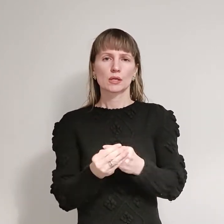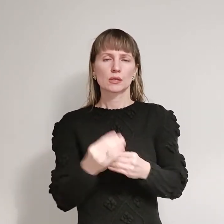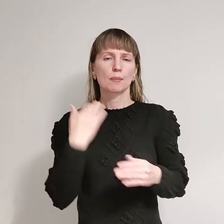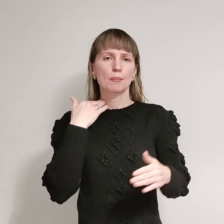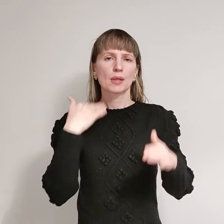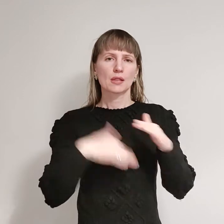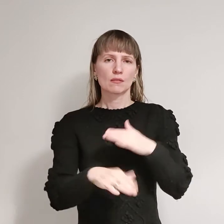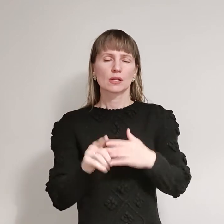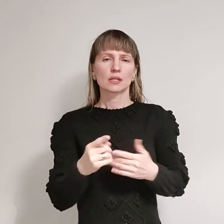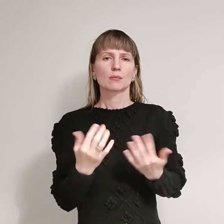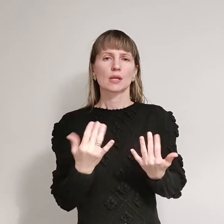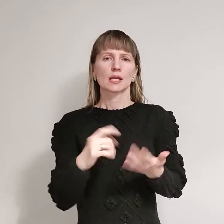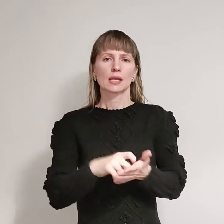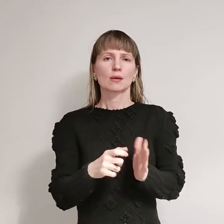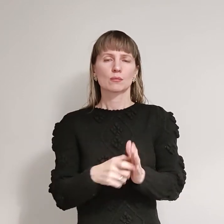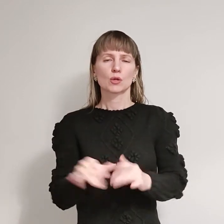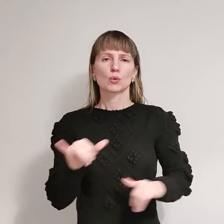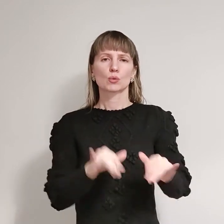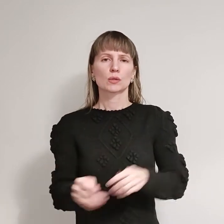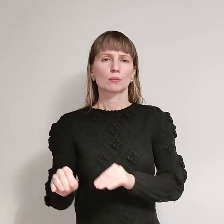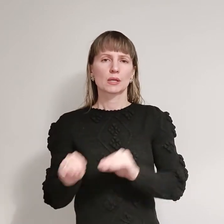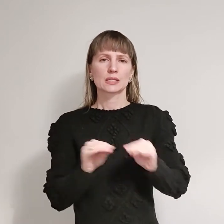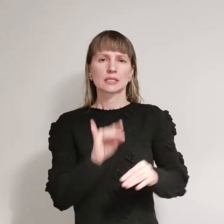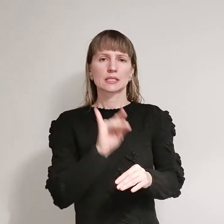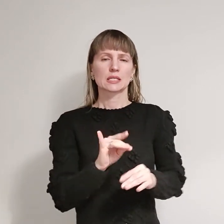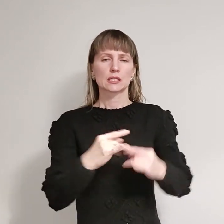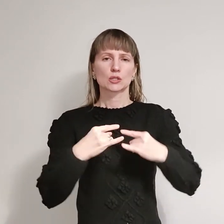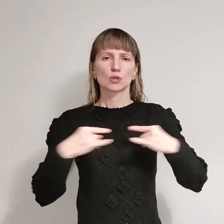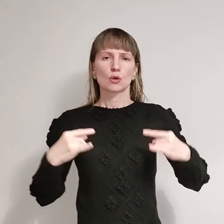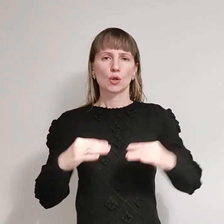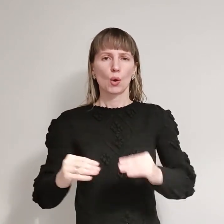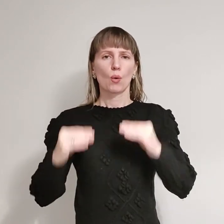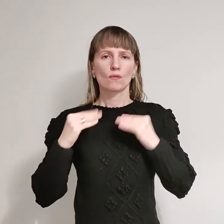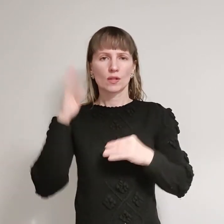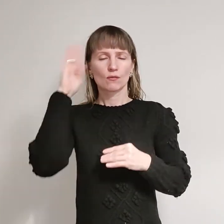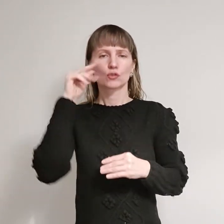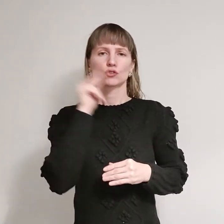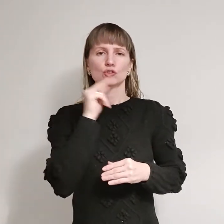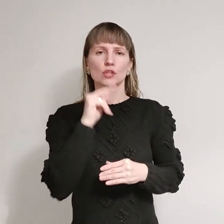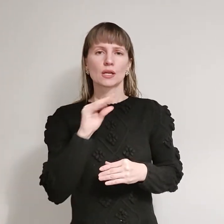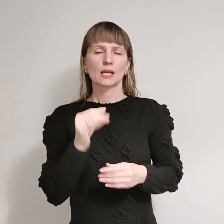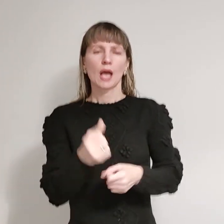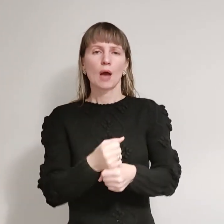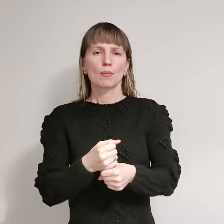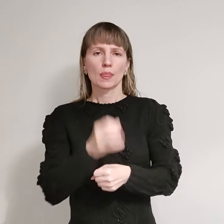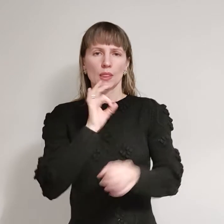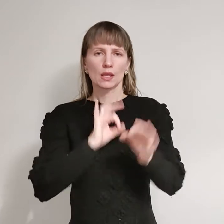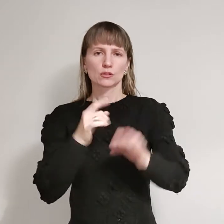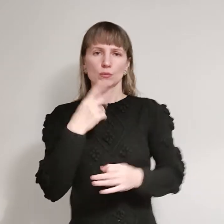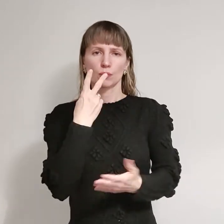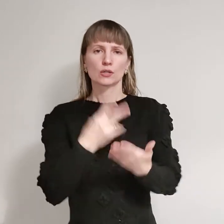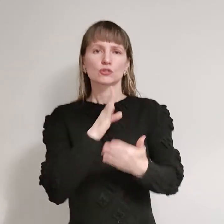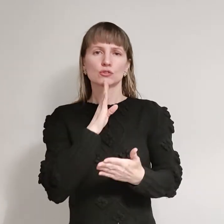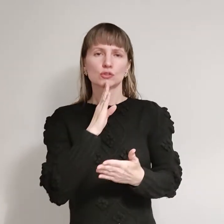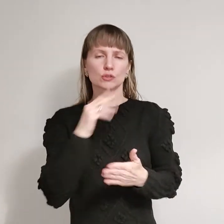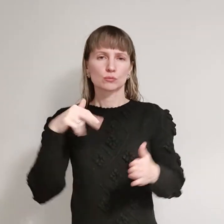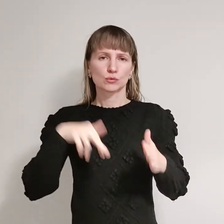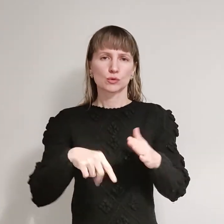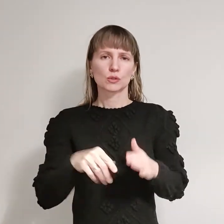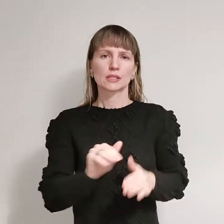Там декілька кімнат, куди принесли стільці, столи, ковдри, воду, чай та аптечку, показує жінка. Кажуть, спускають туди дітей по